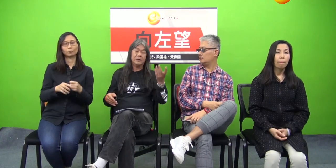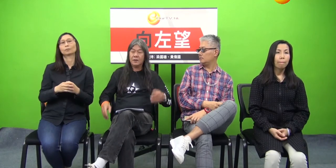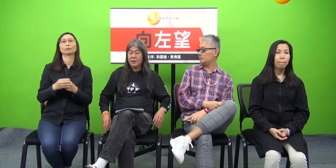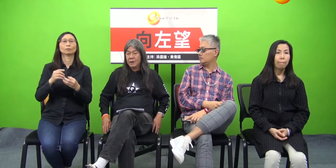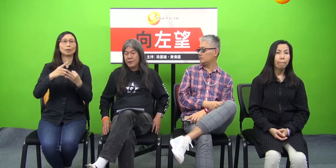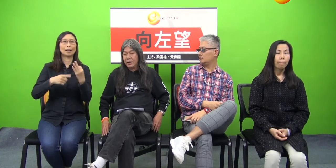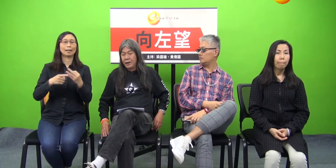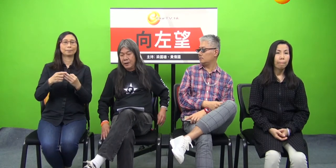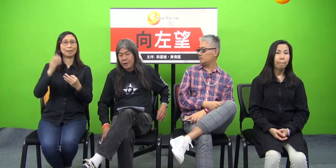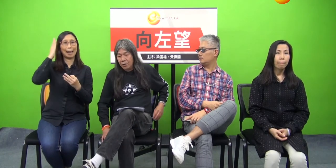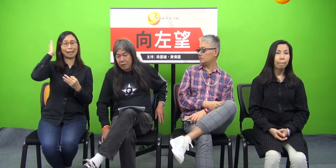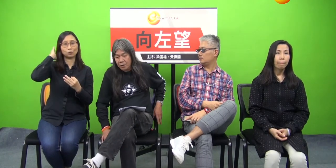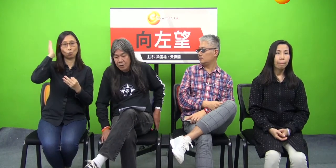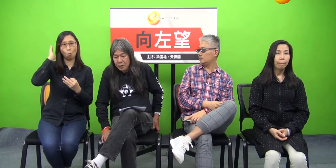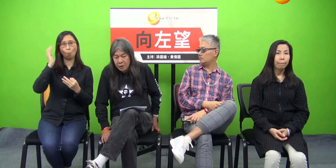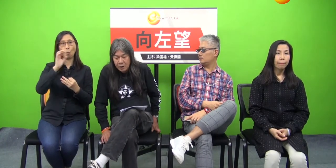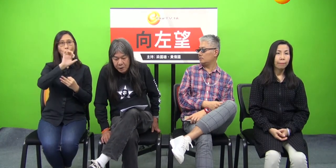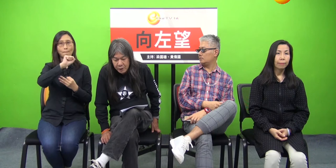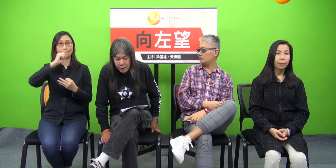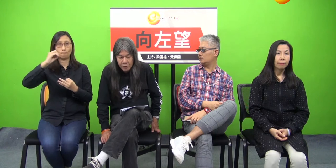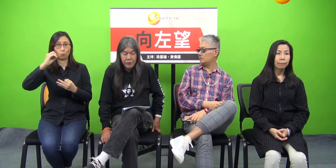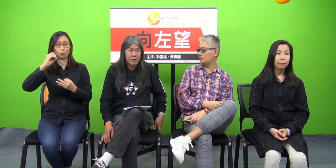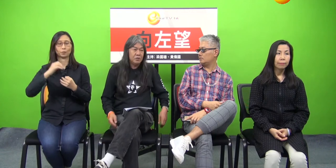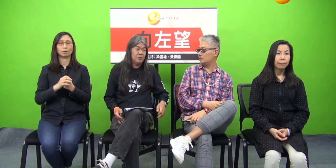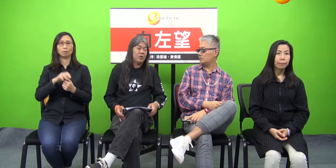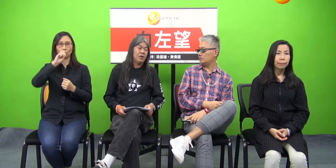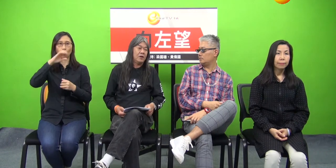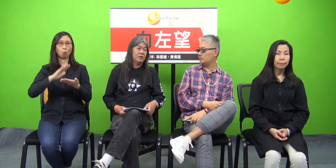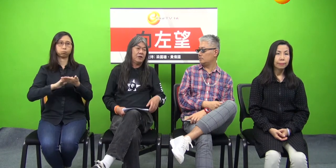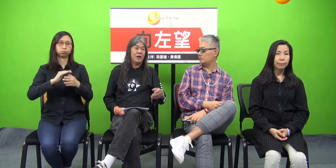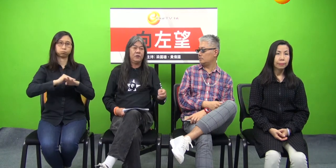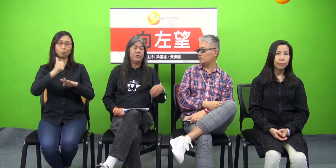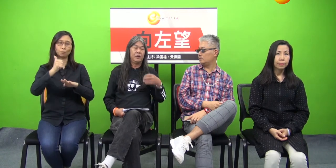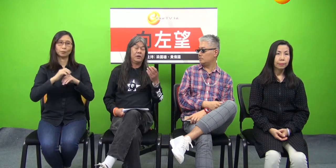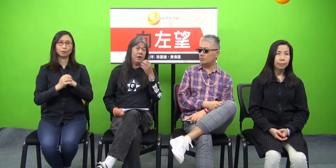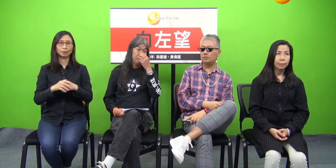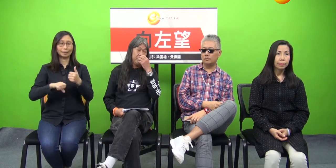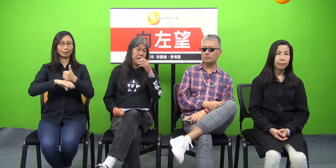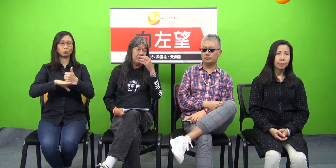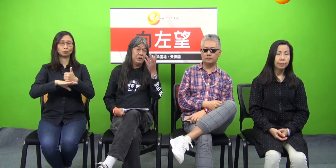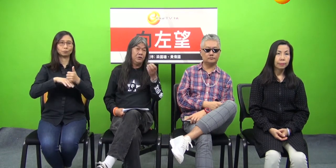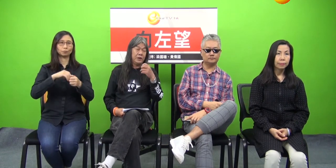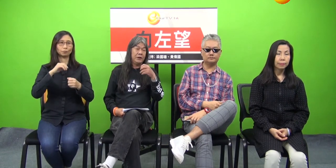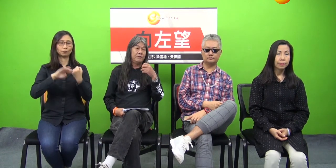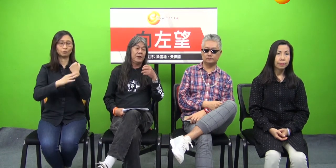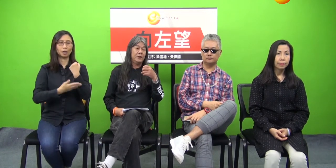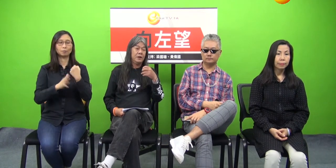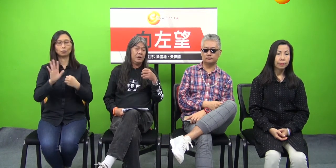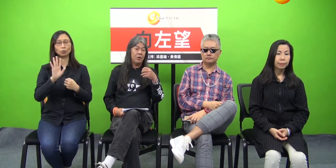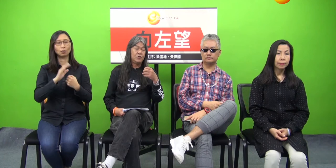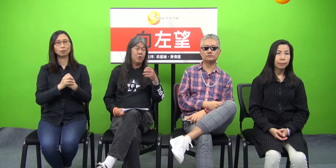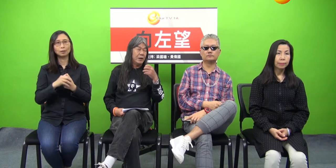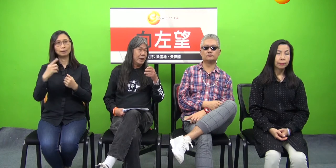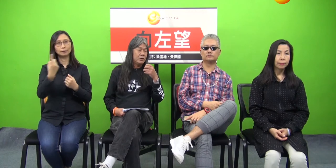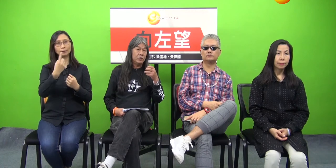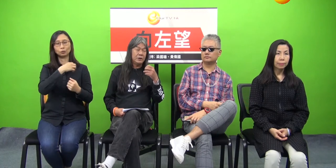實即係你喺呢個基本法嗰度唔好講啊，講即係話，如果你有即係一個議員係因為有